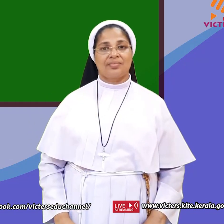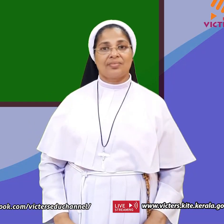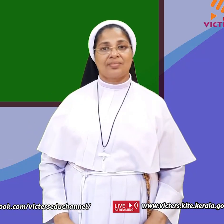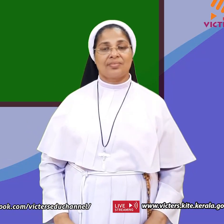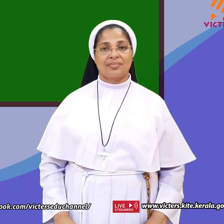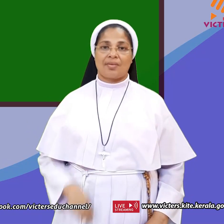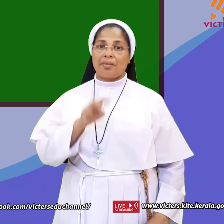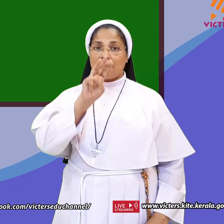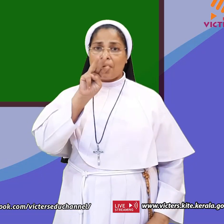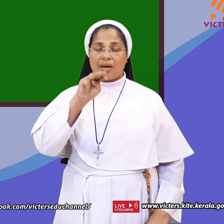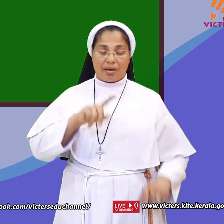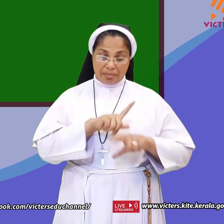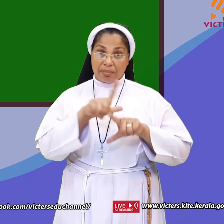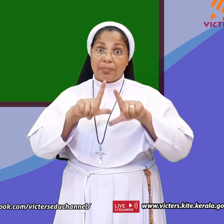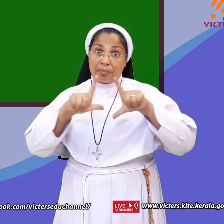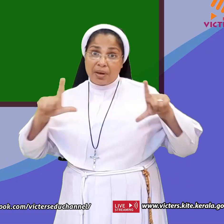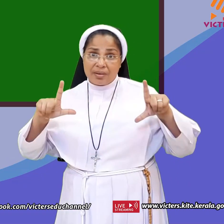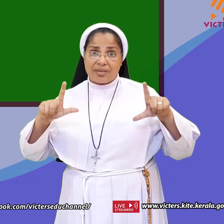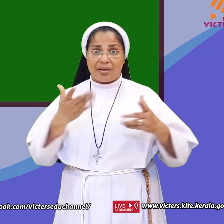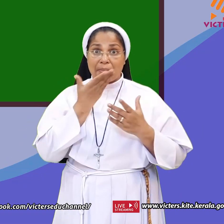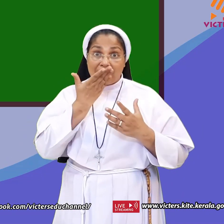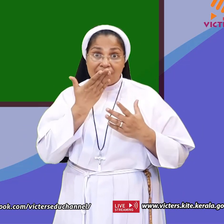മലയാള ഭാഷാ പഠനത്തിൽ